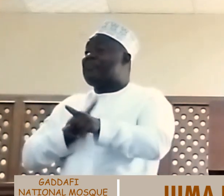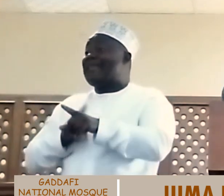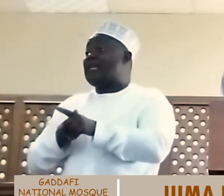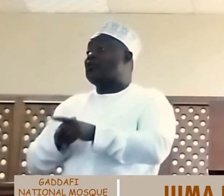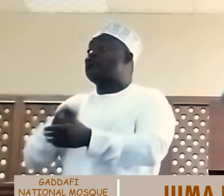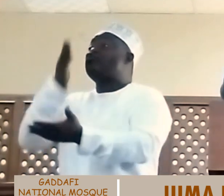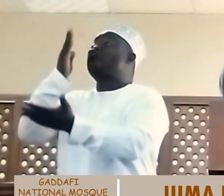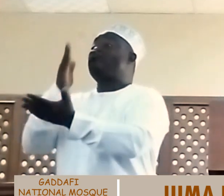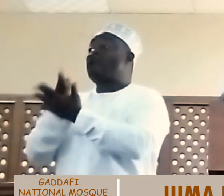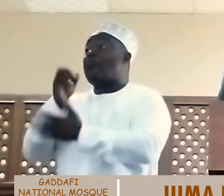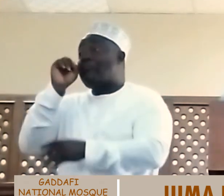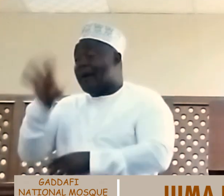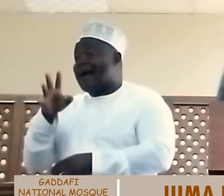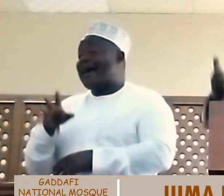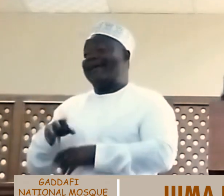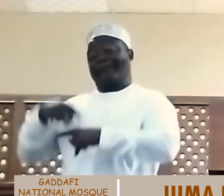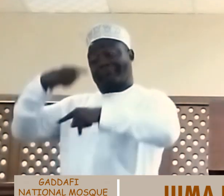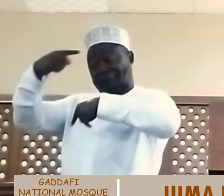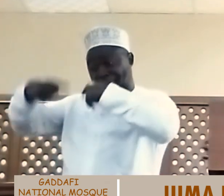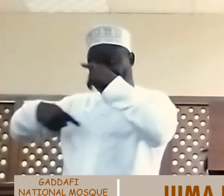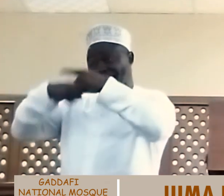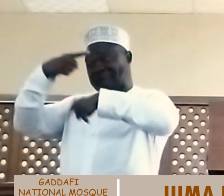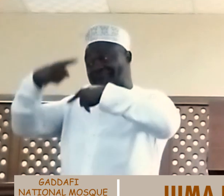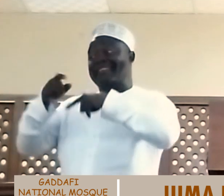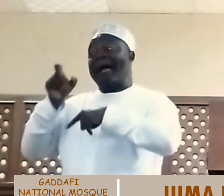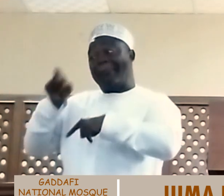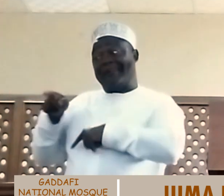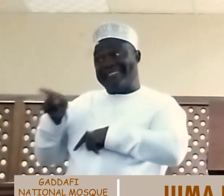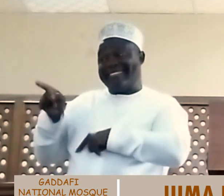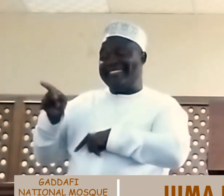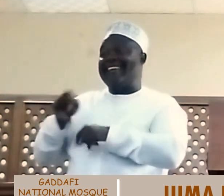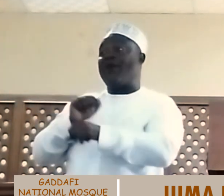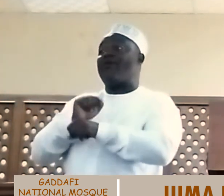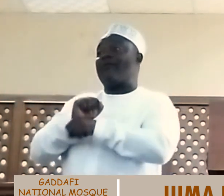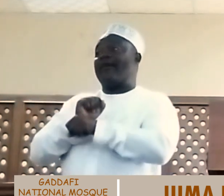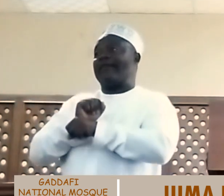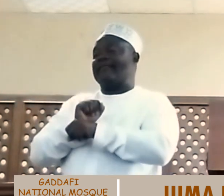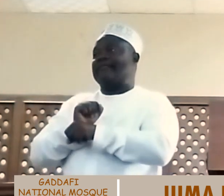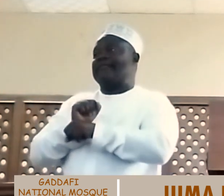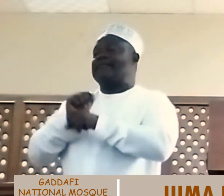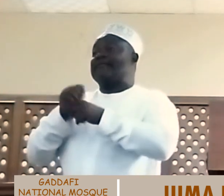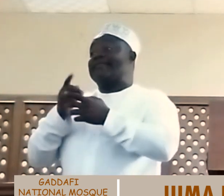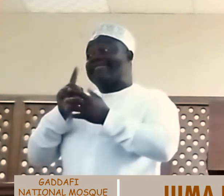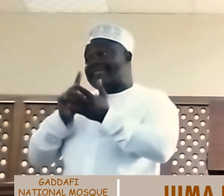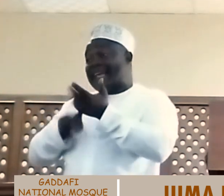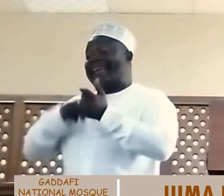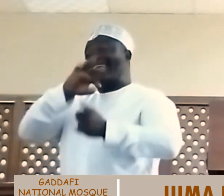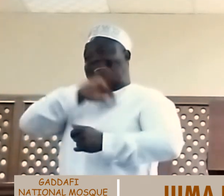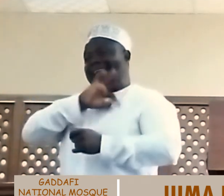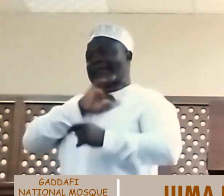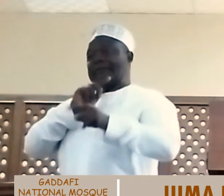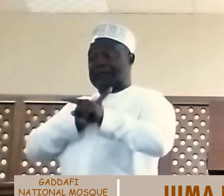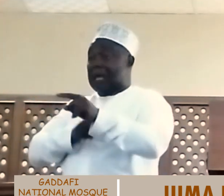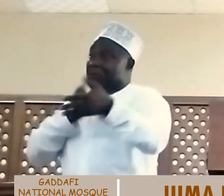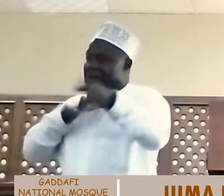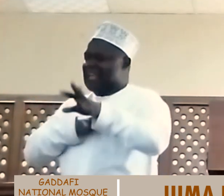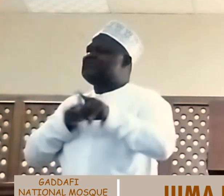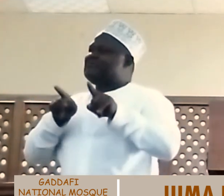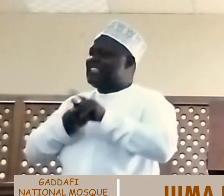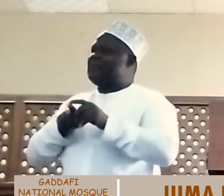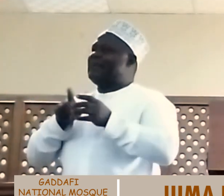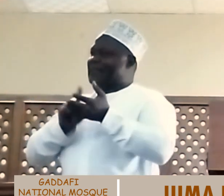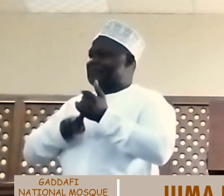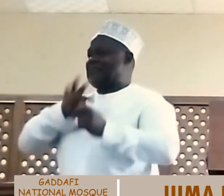lyayo terikoma, esigala ekyagenderera nga yagikola, asigala afuna empeera mu saddaaka eyo ne bw'aba nga yafa.